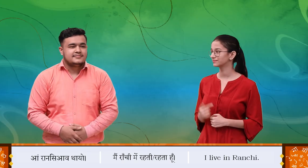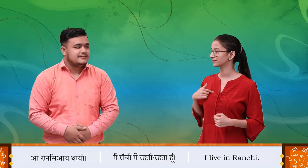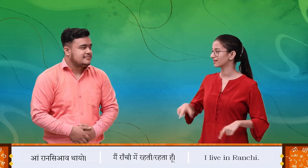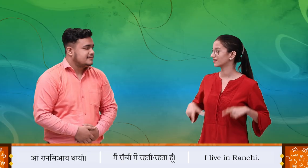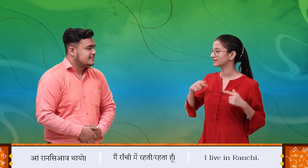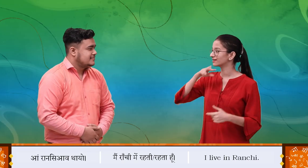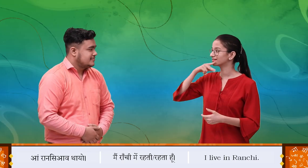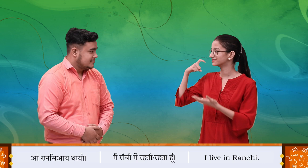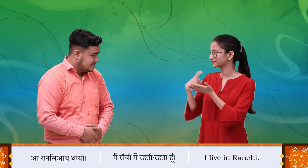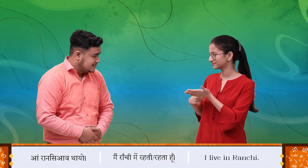앙 라치아우 타유